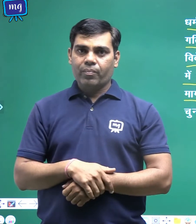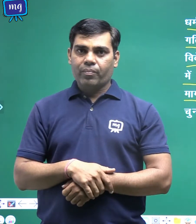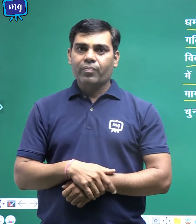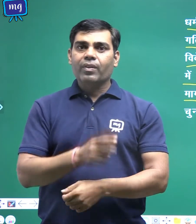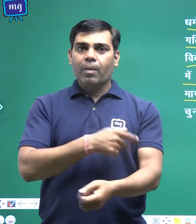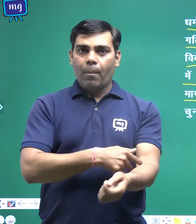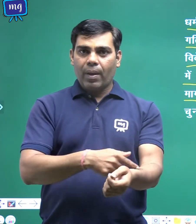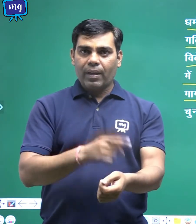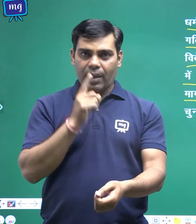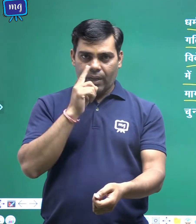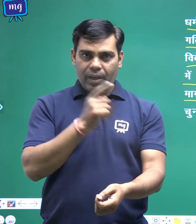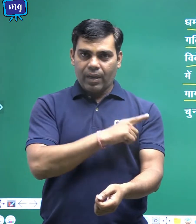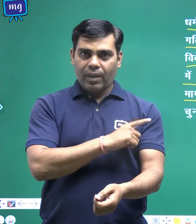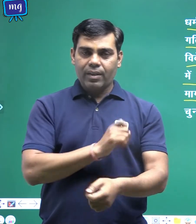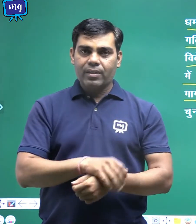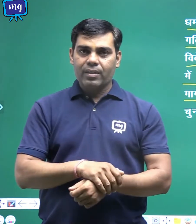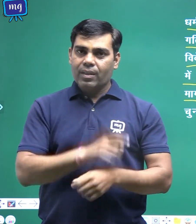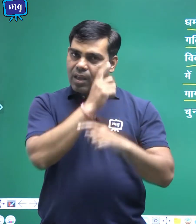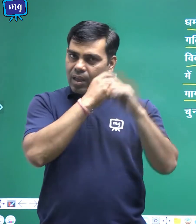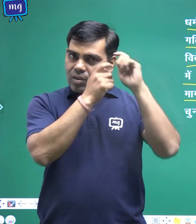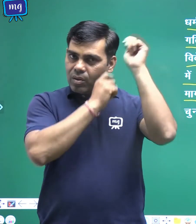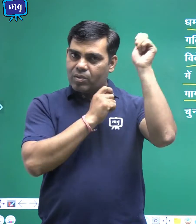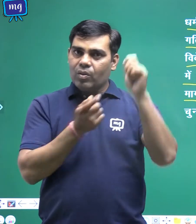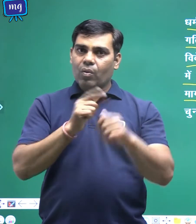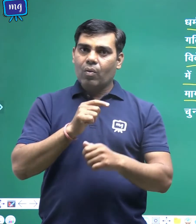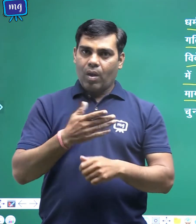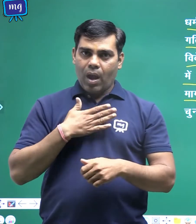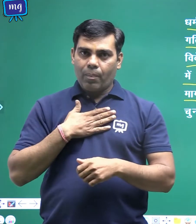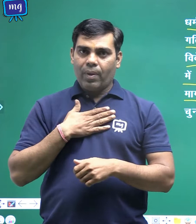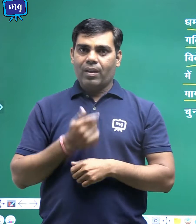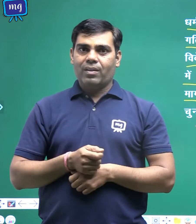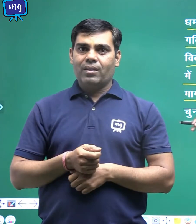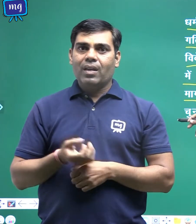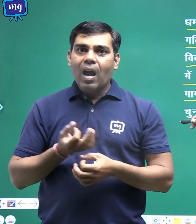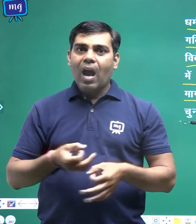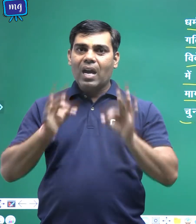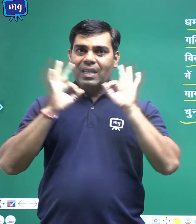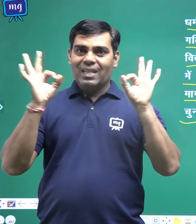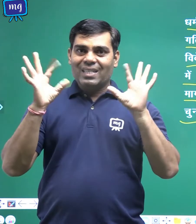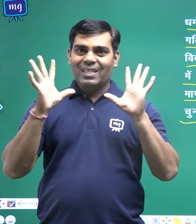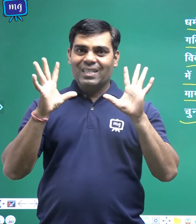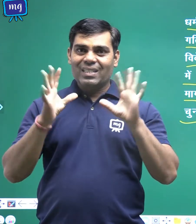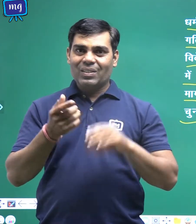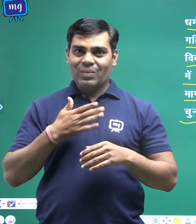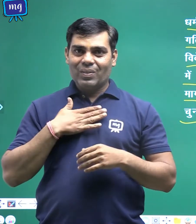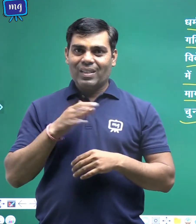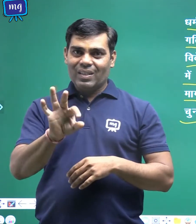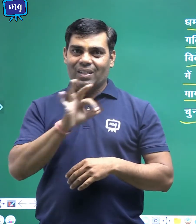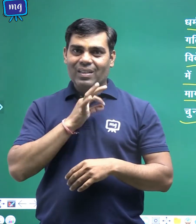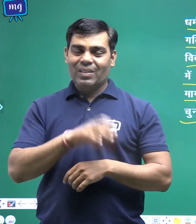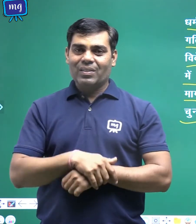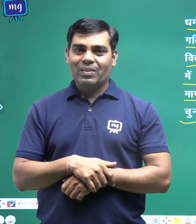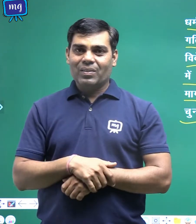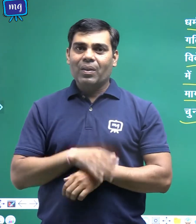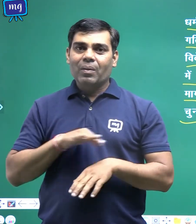मार्गरेट ने स्वामी जी को अपना आदर्श चुना।